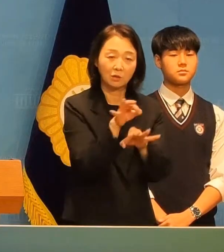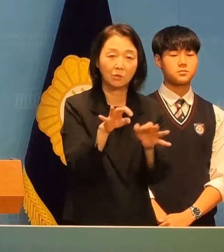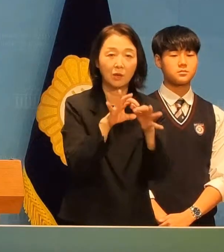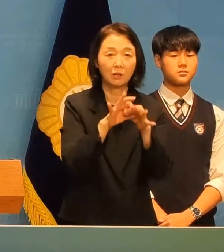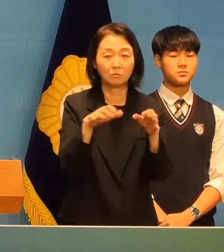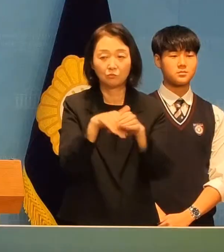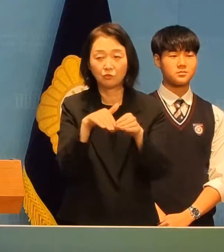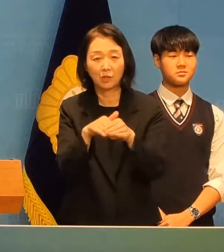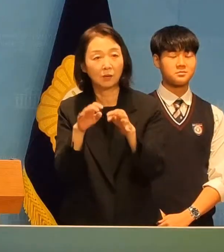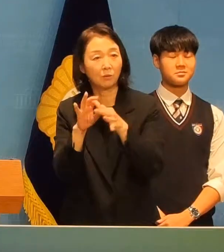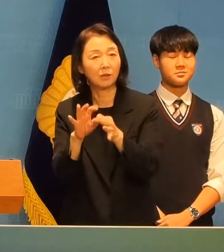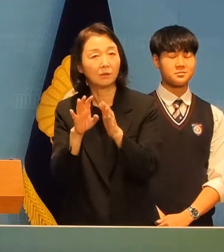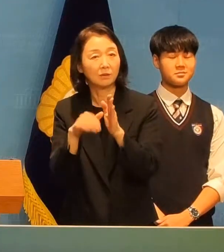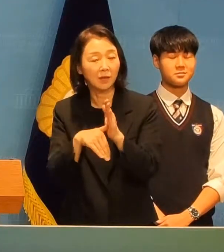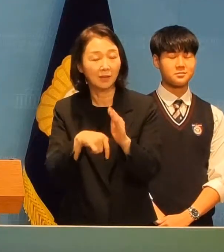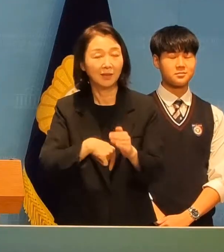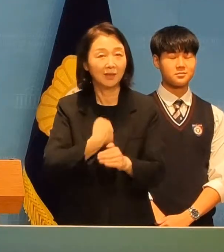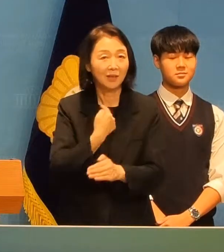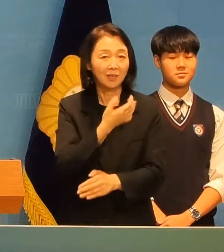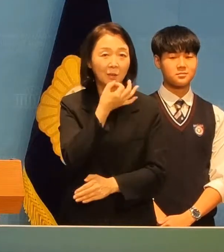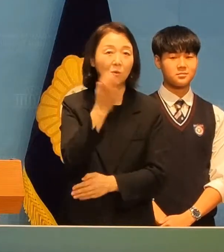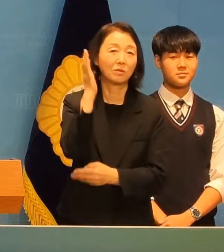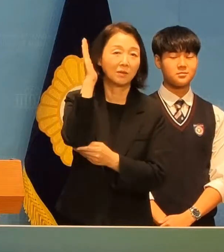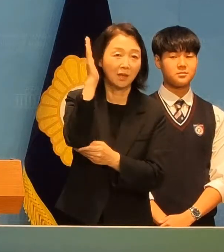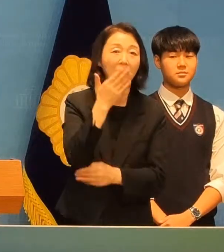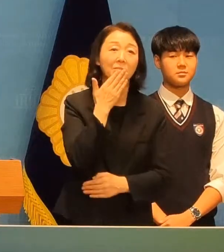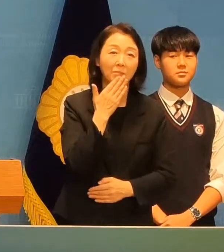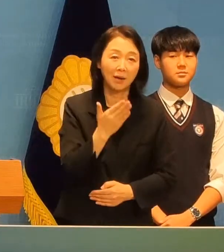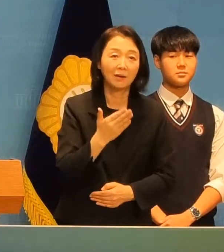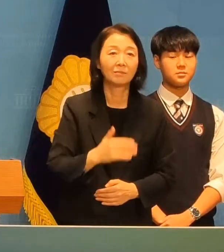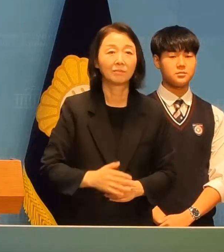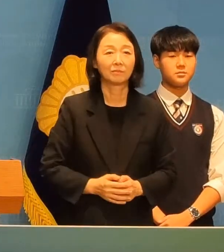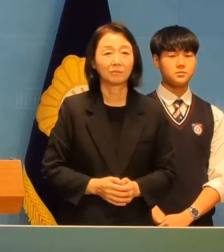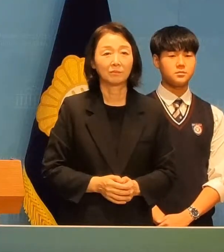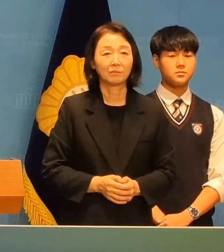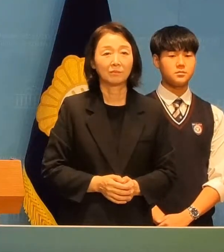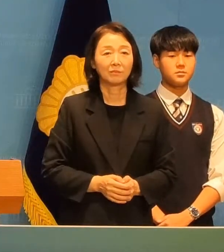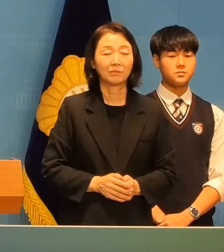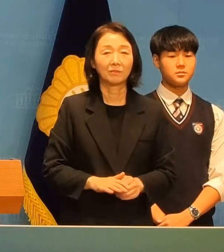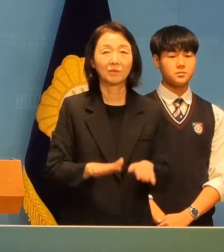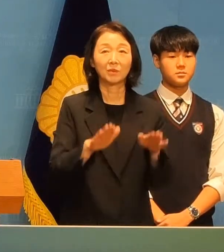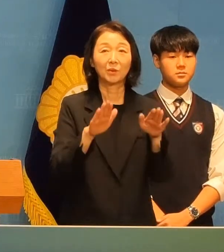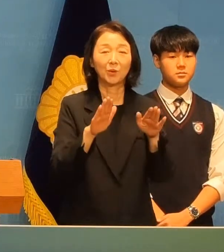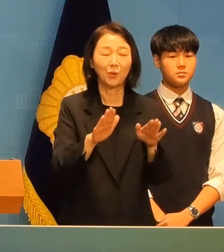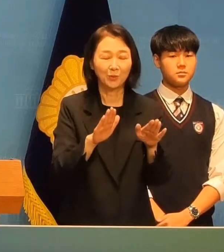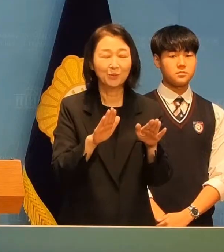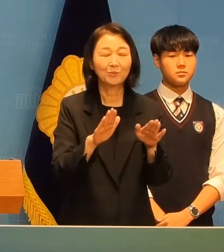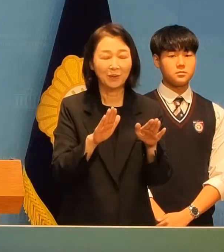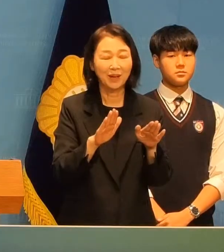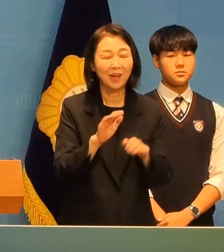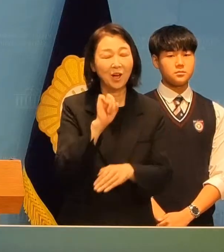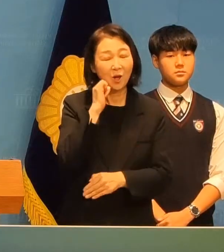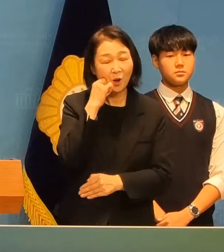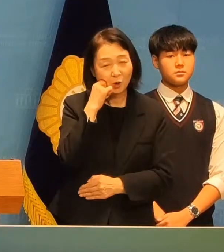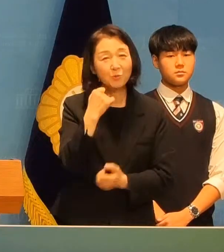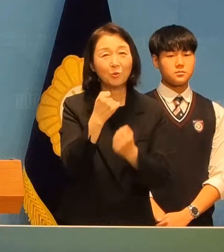문화의 영역에서 각자 낼 수 있어야 하는 시대가 왔다고 생각합니다. 오늘 이렇게 어려운 자리를 만들어주신